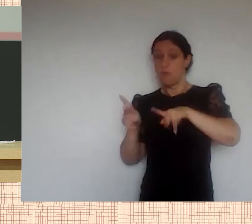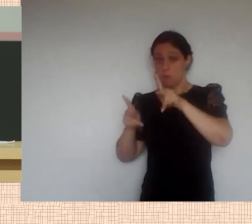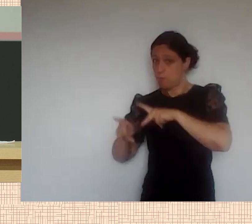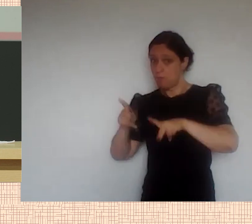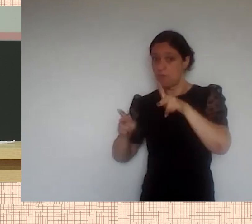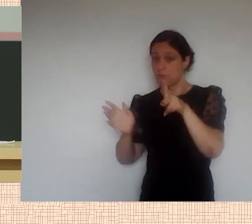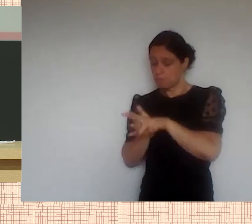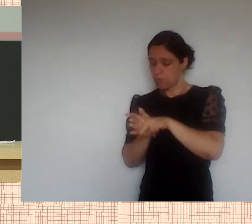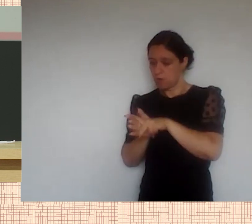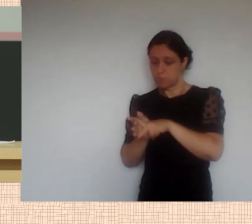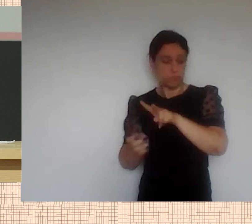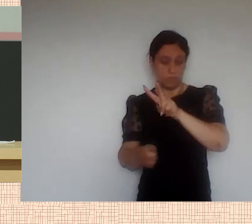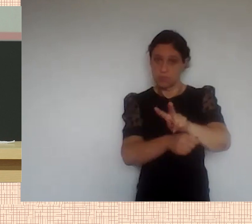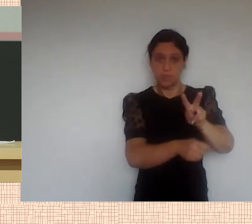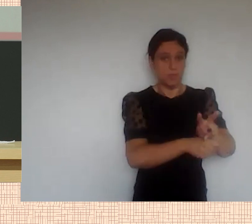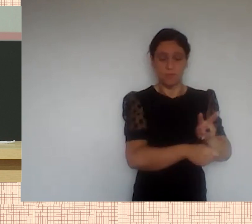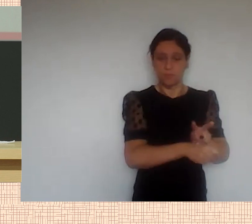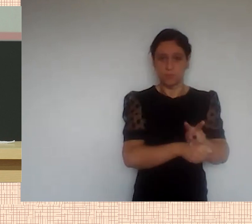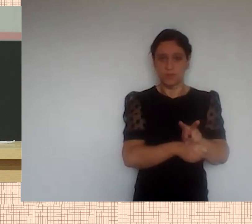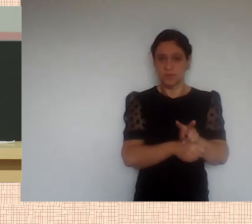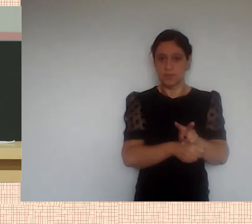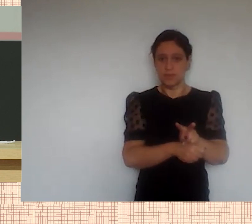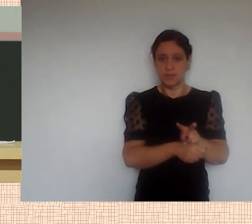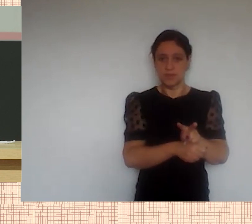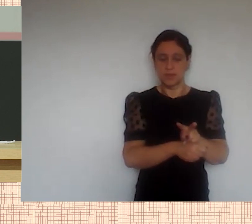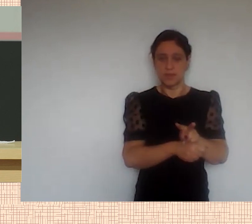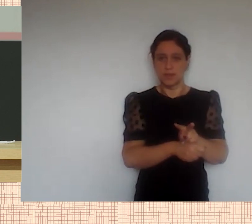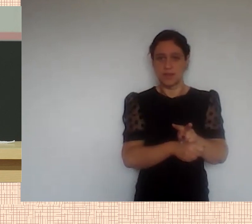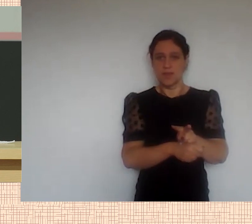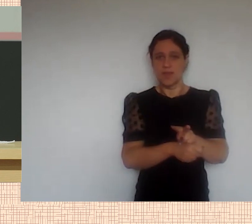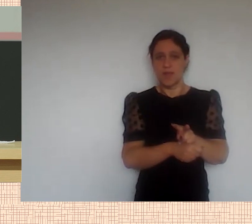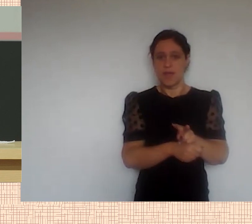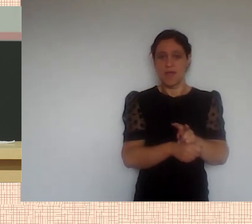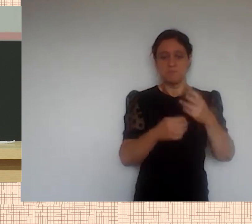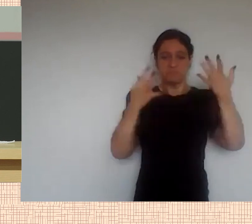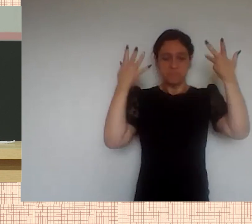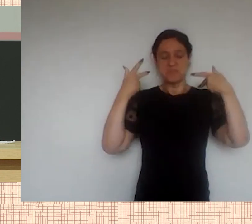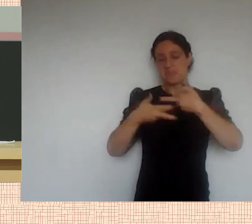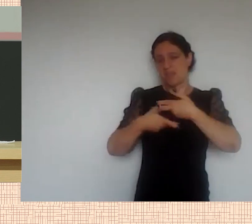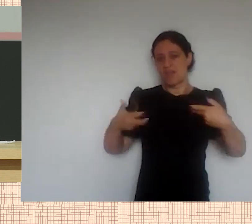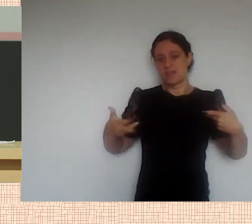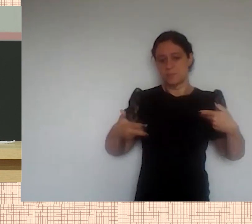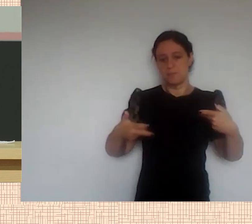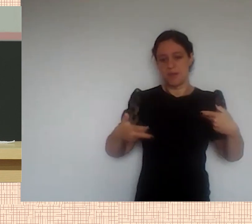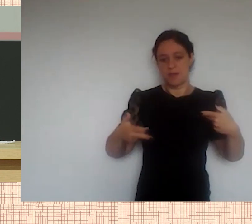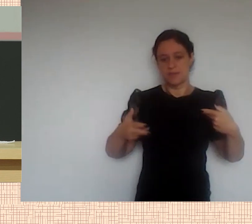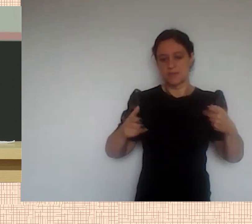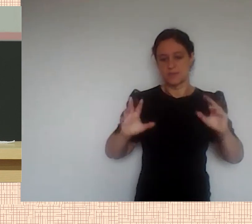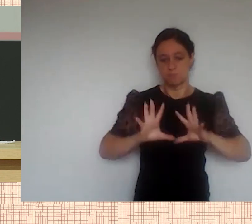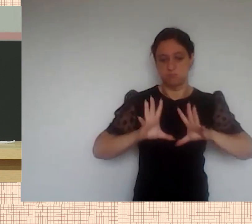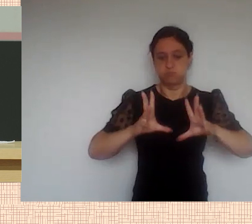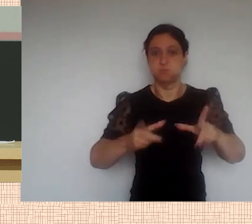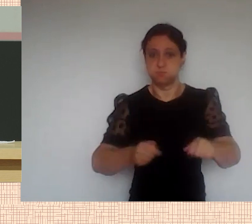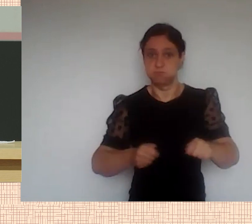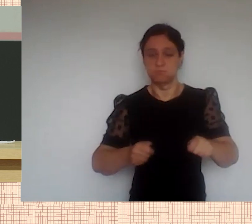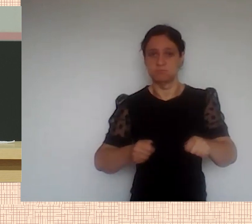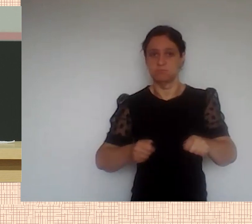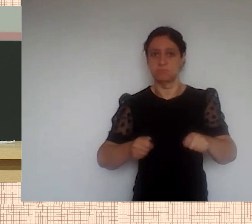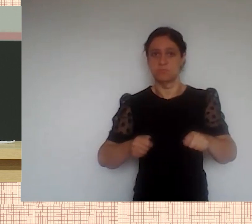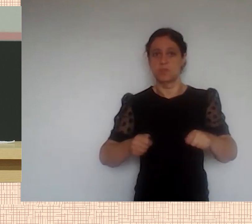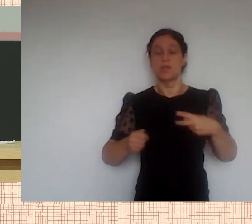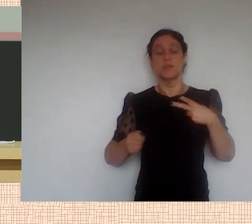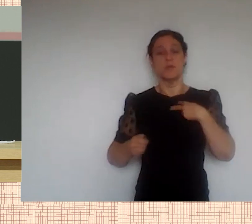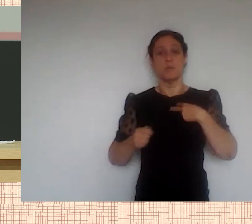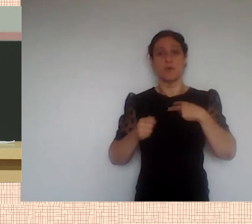conta. Então Deus não limpa você de uma vez para depois preencher, porque não tem como, fica